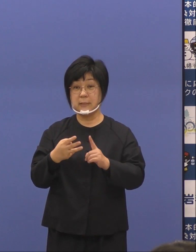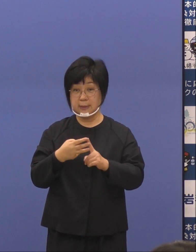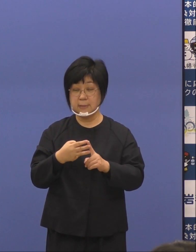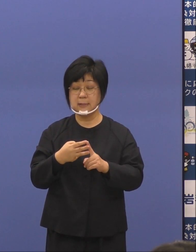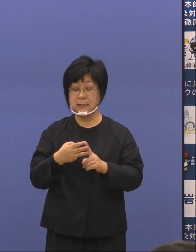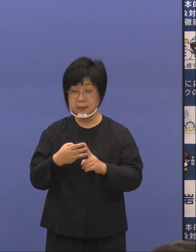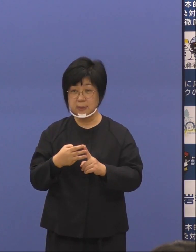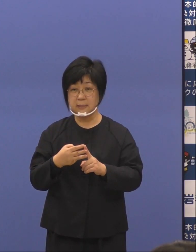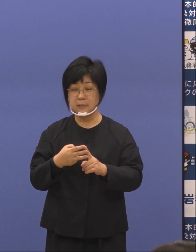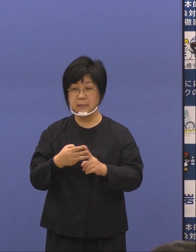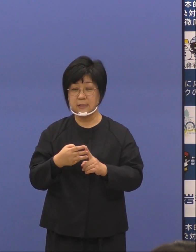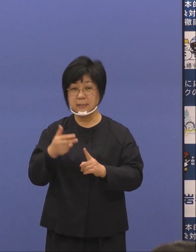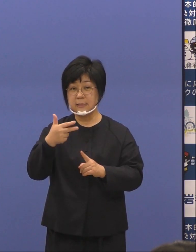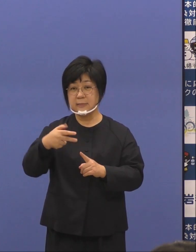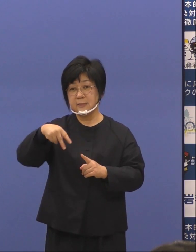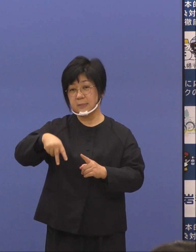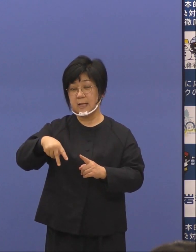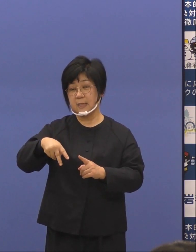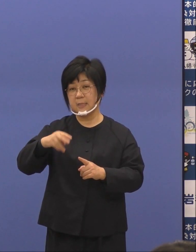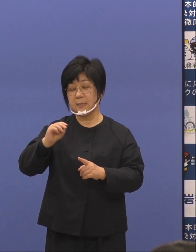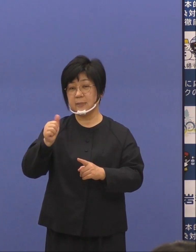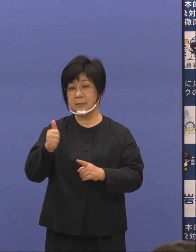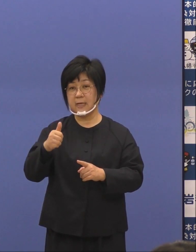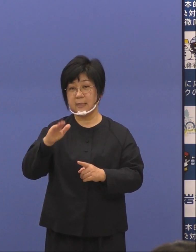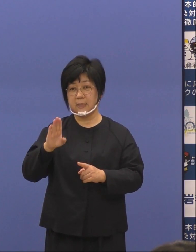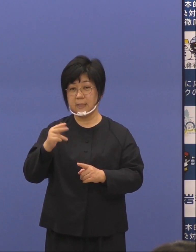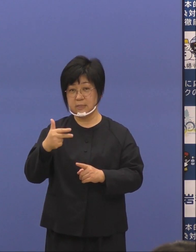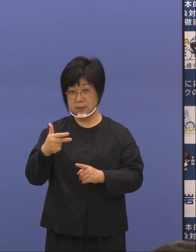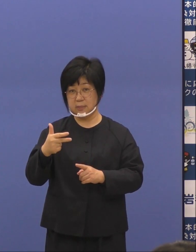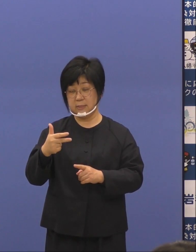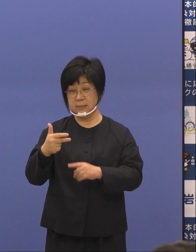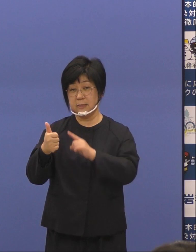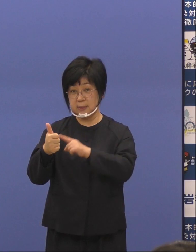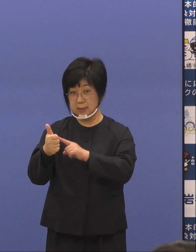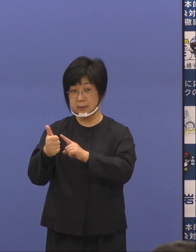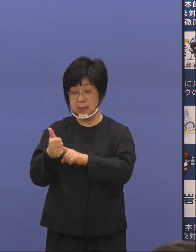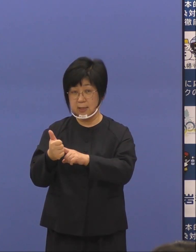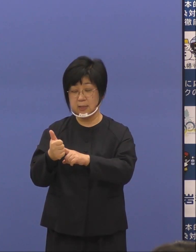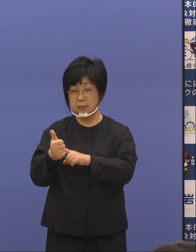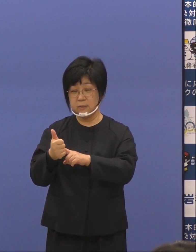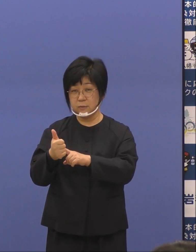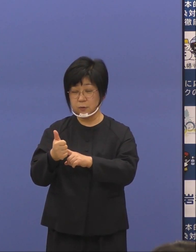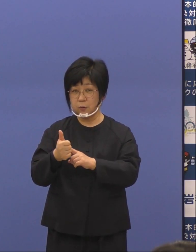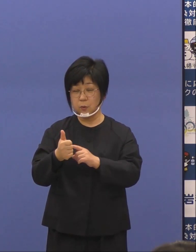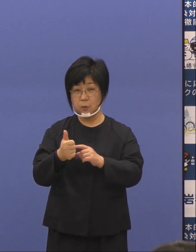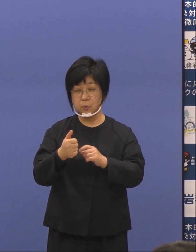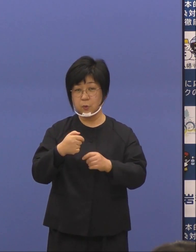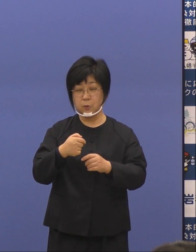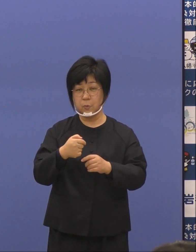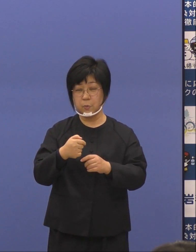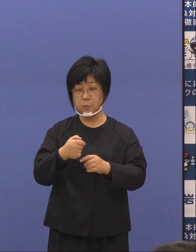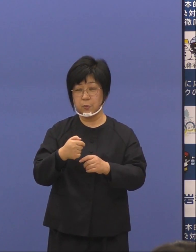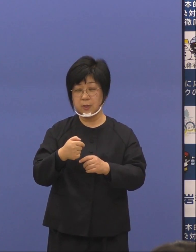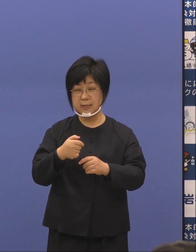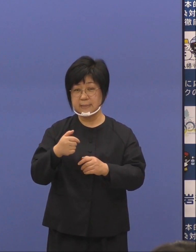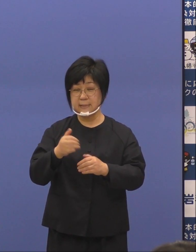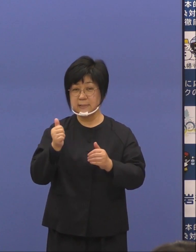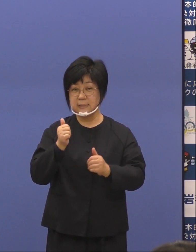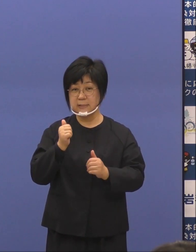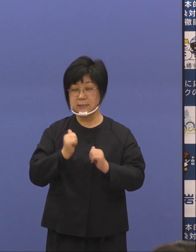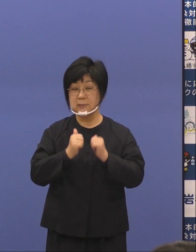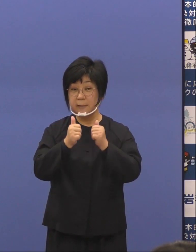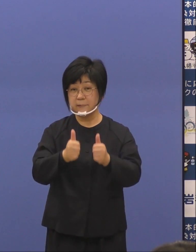ね、先日立憲民主党岩手県連との資金問題に巡る裁判が終結したことでです